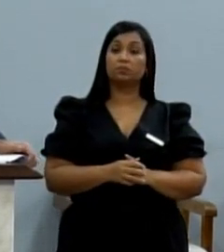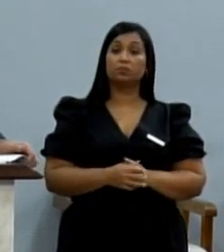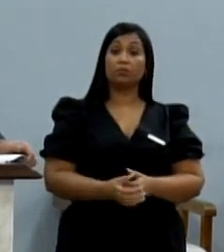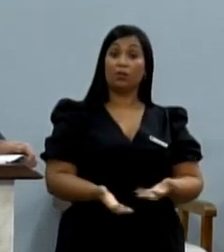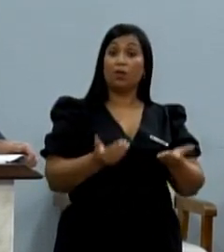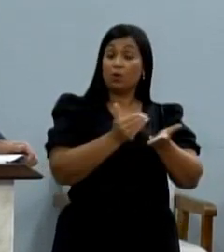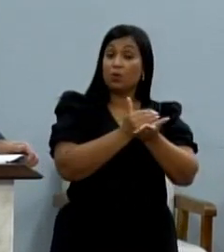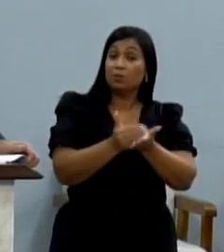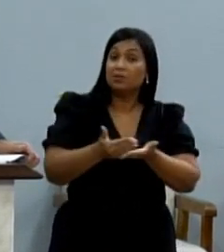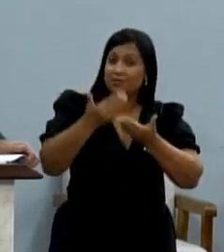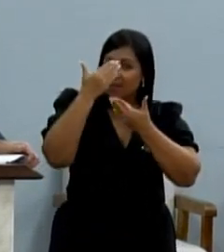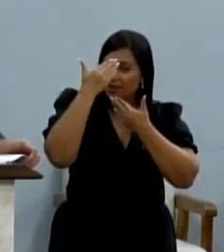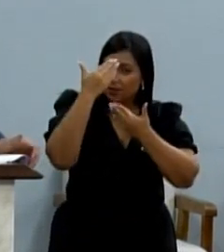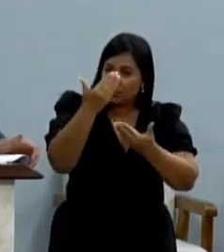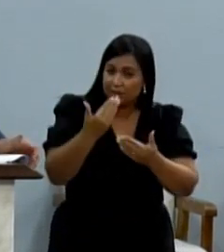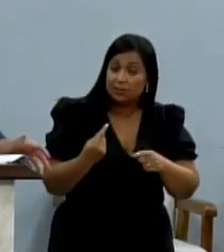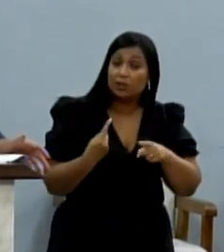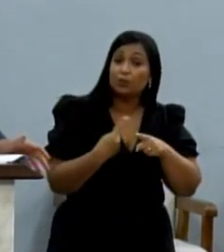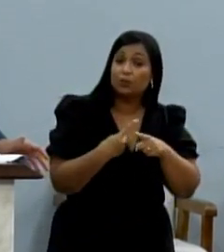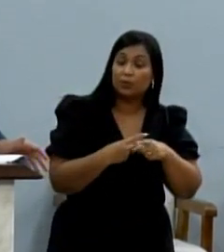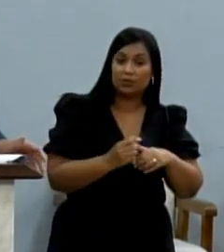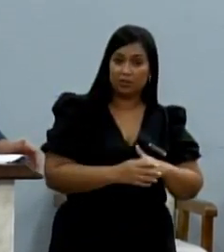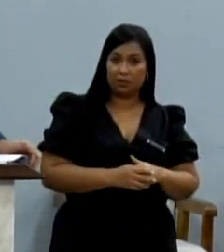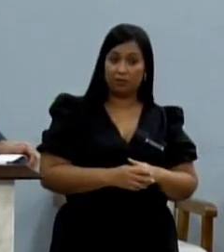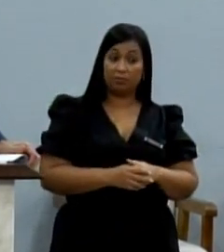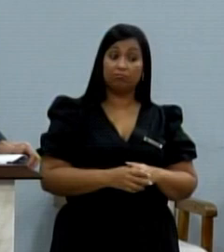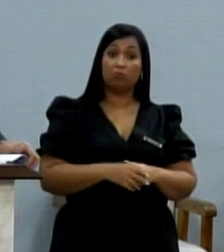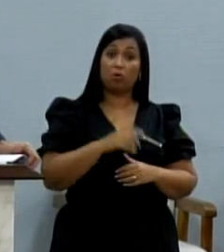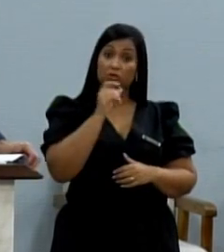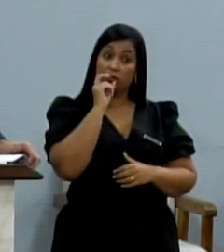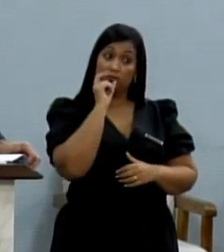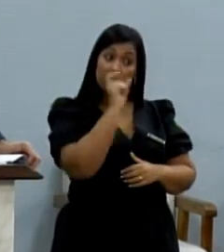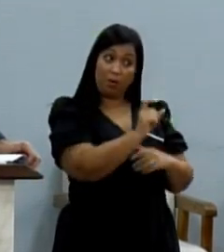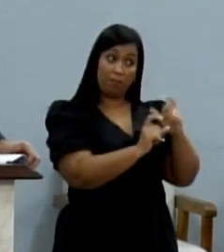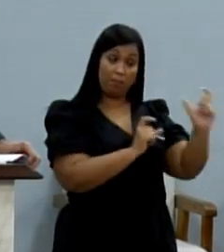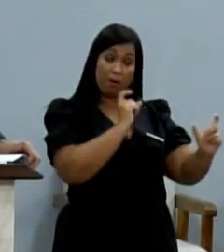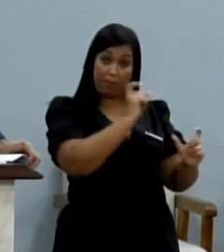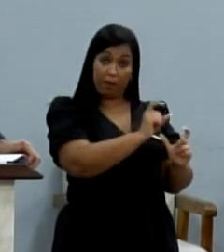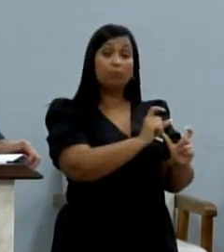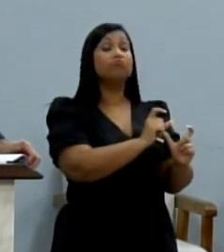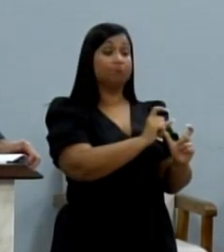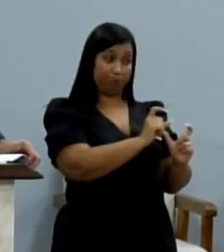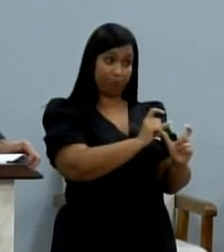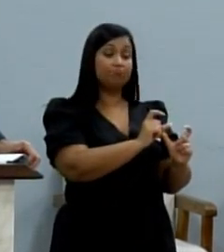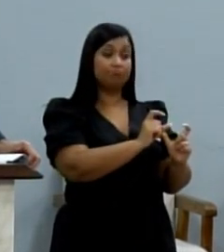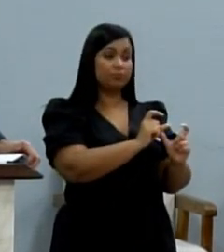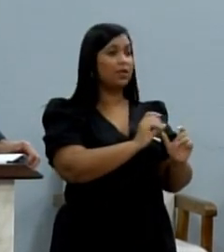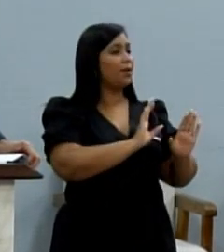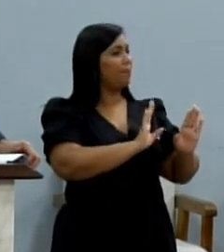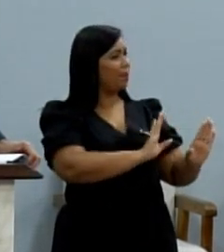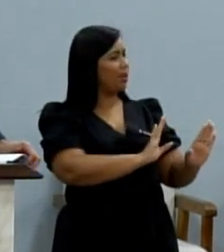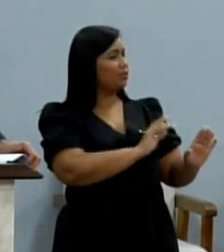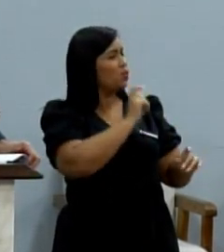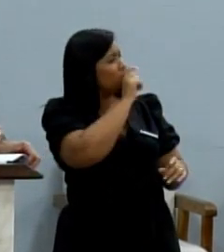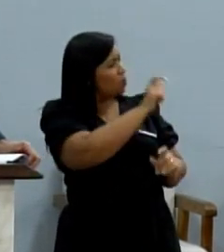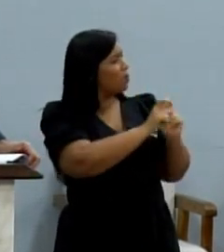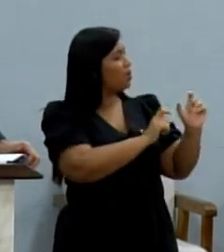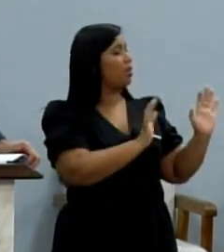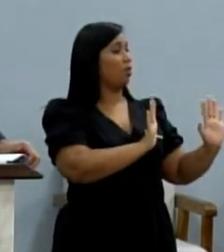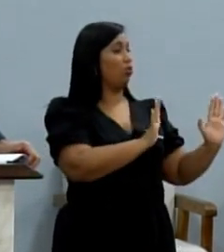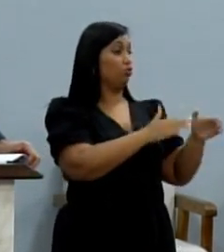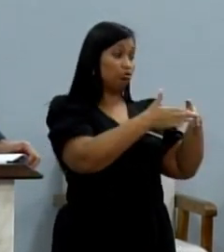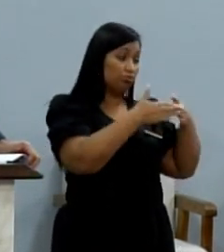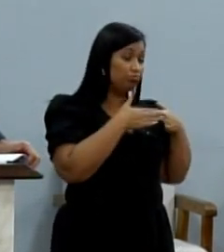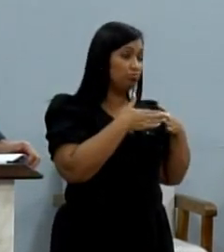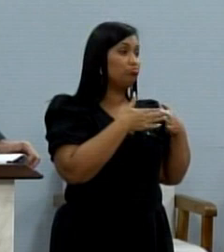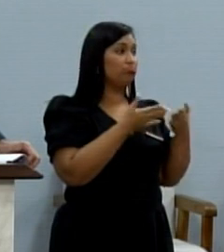agradecendo né que na hora que é para a gente criticar Presidente a gente fica mas não é crítica a gente cobra